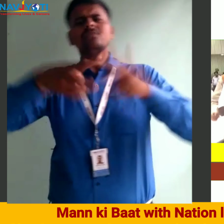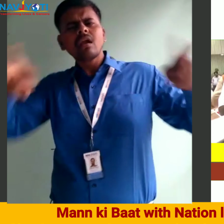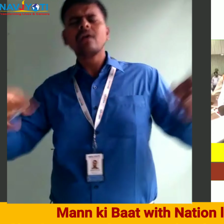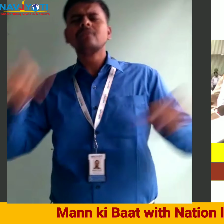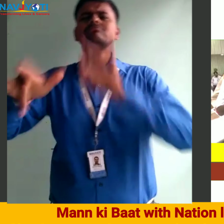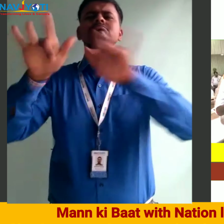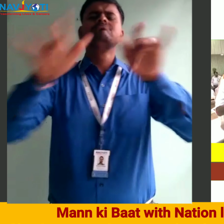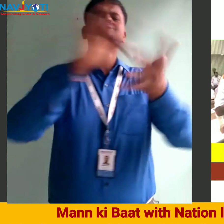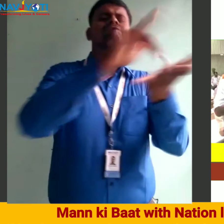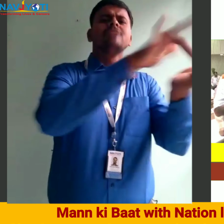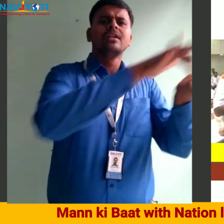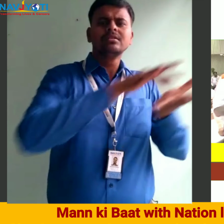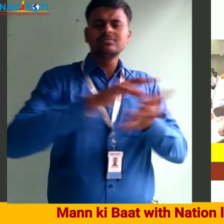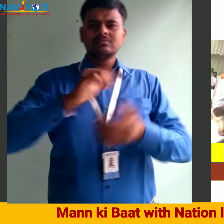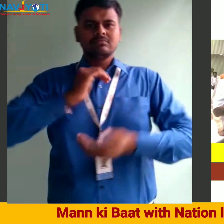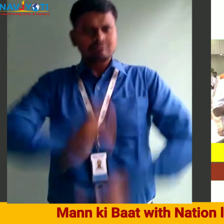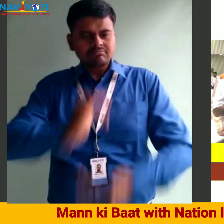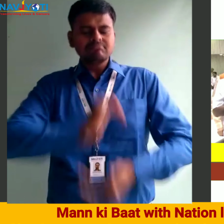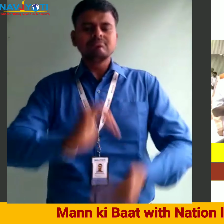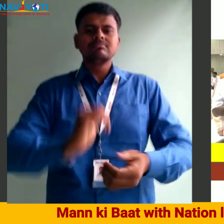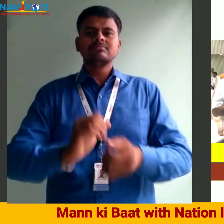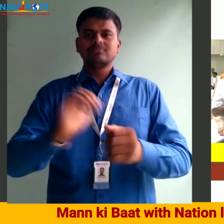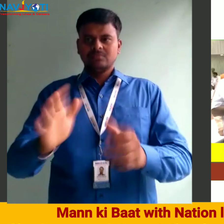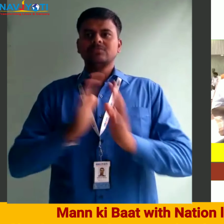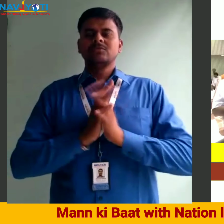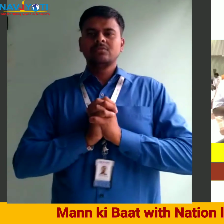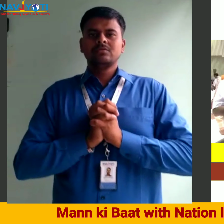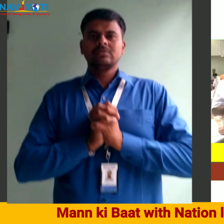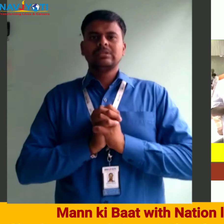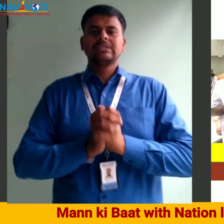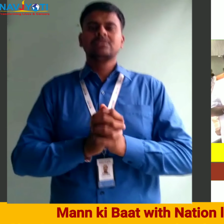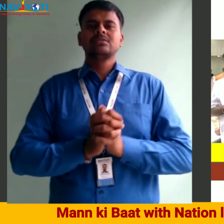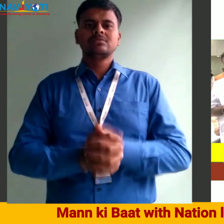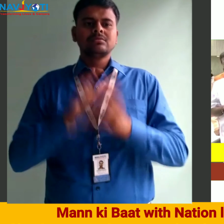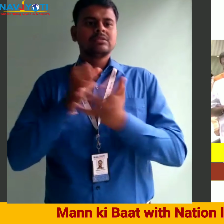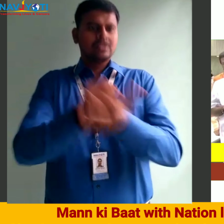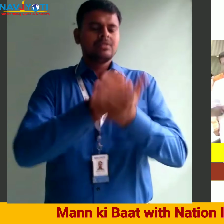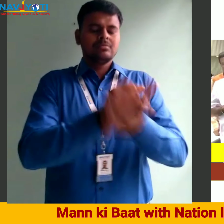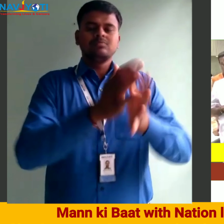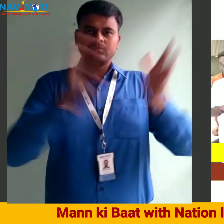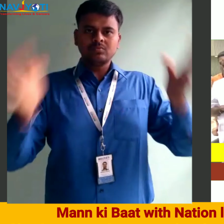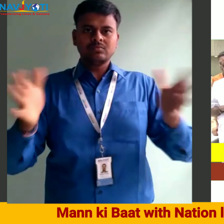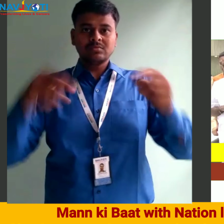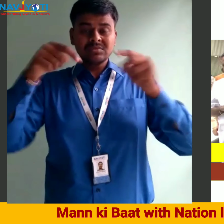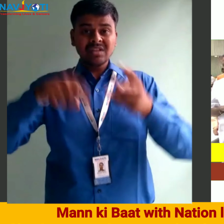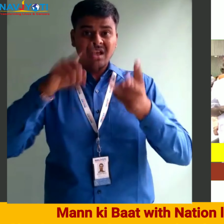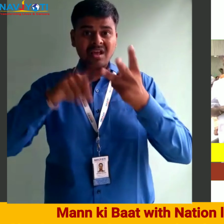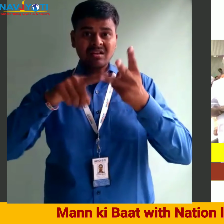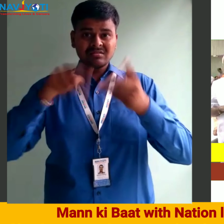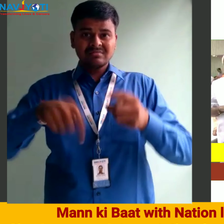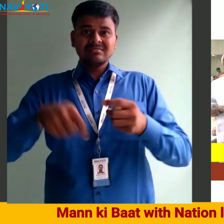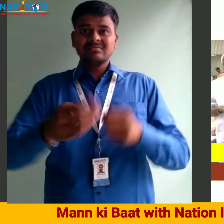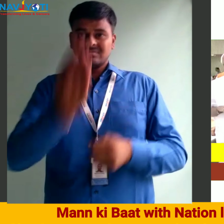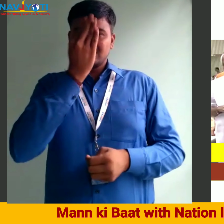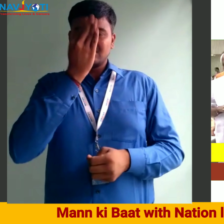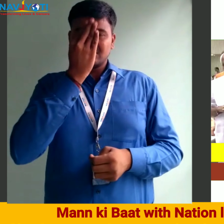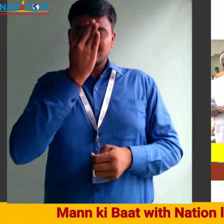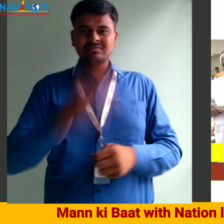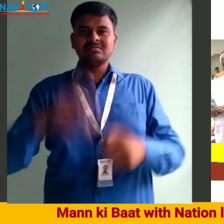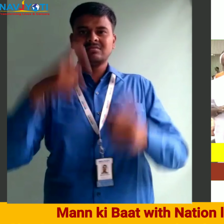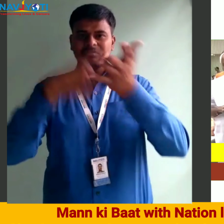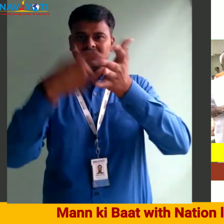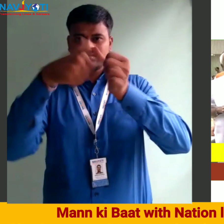भगवान बसवेश्वर जी की भी जयंती है। ये मेरा सौभाग्य रहा है कि मुझे भगवान बसवेश्वर की स्मृतियां